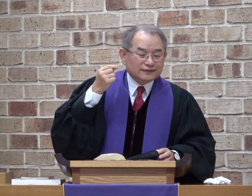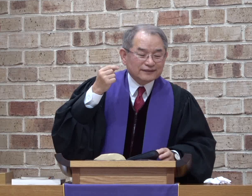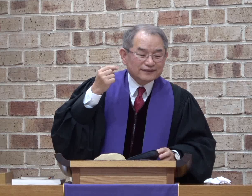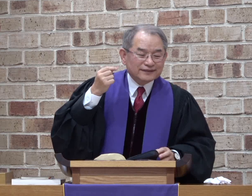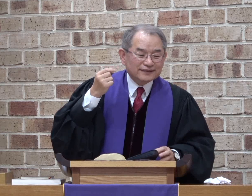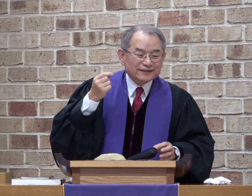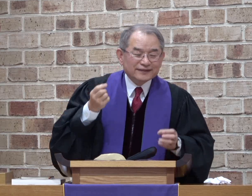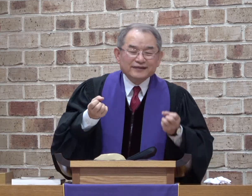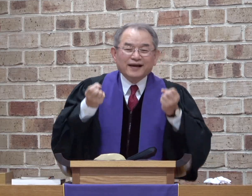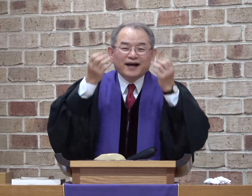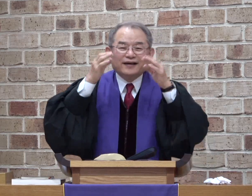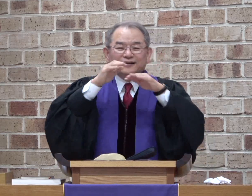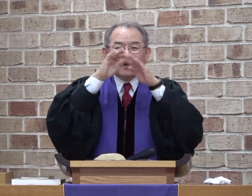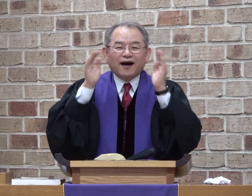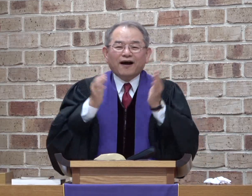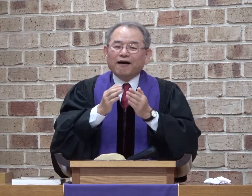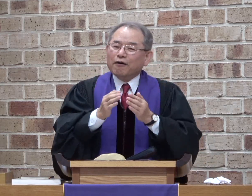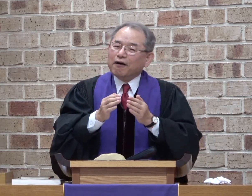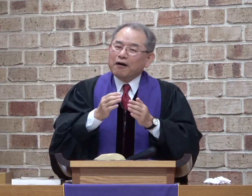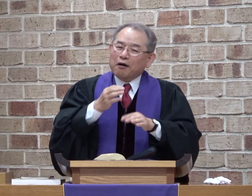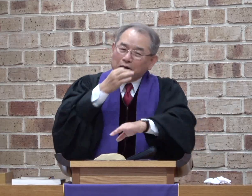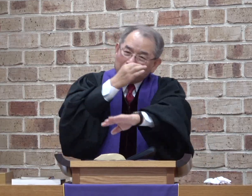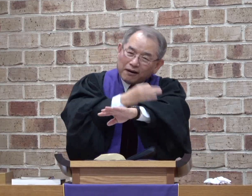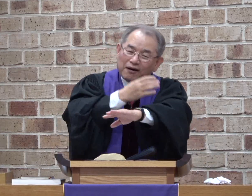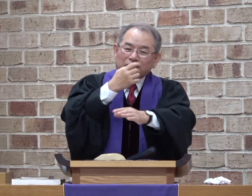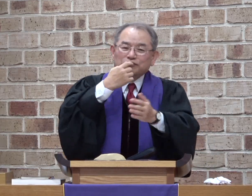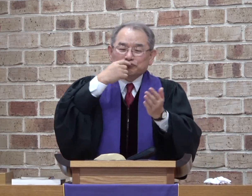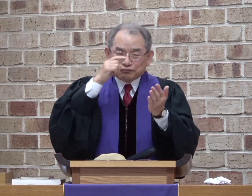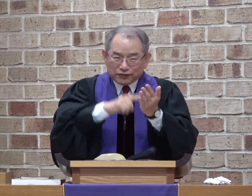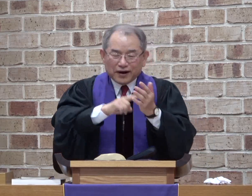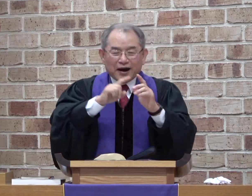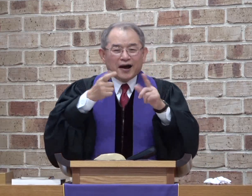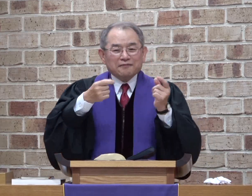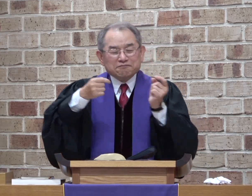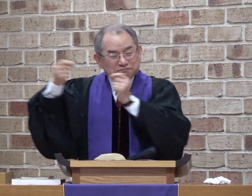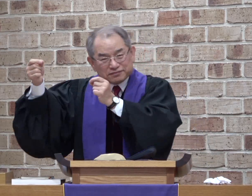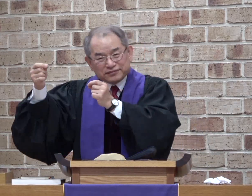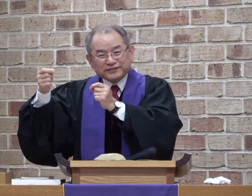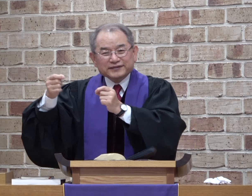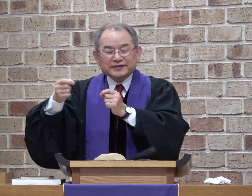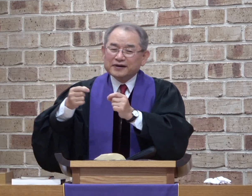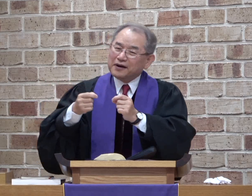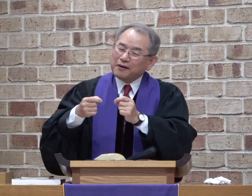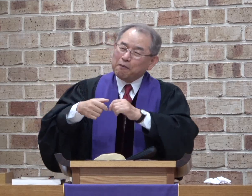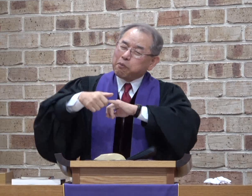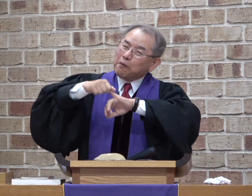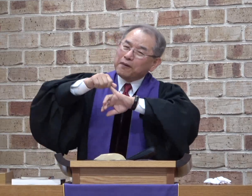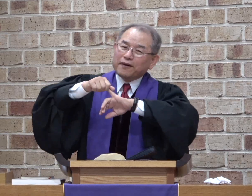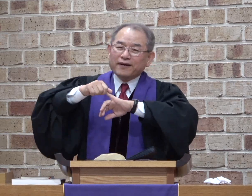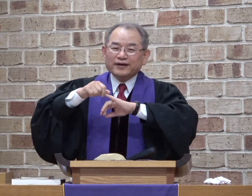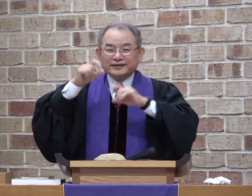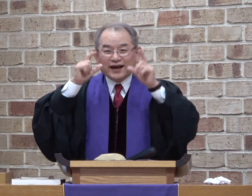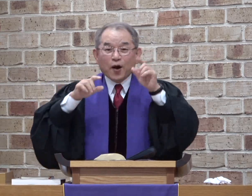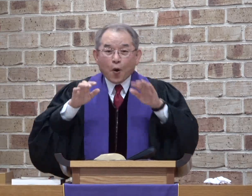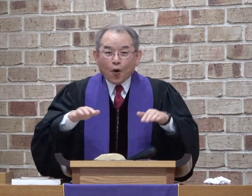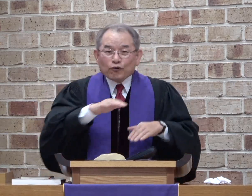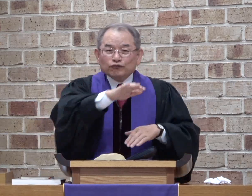교회들이 코로나 시기에 있었지만 행사를 할 수가 없었습니다. 그런데 우리